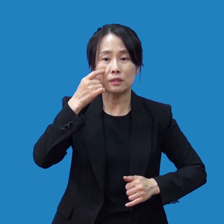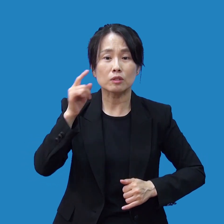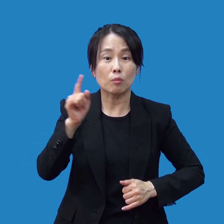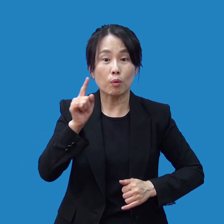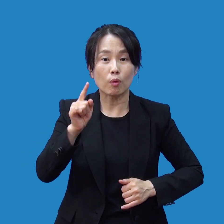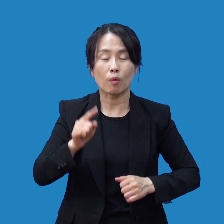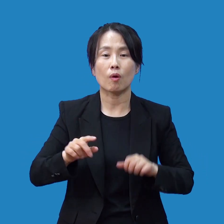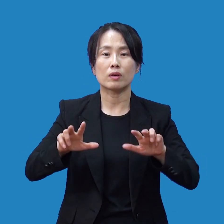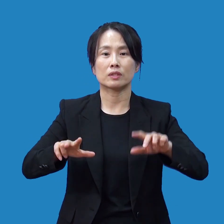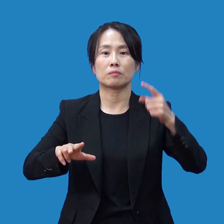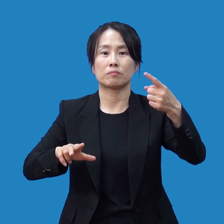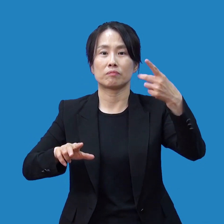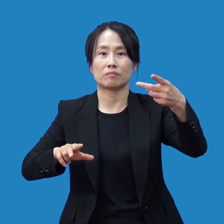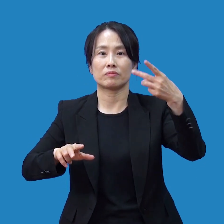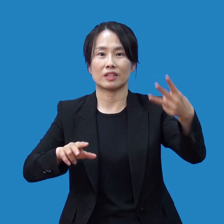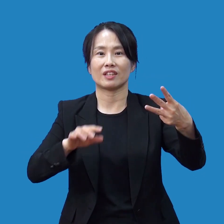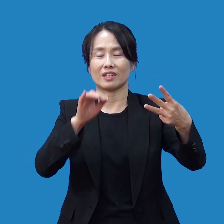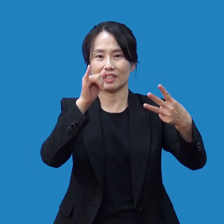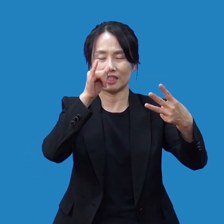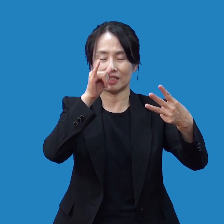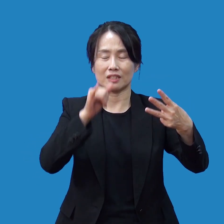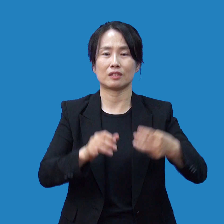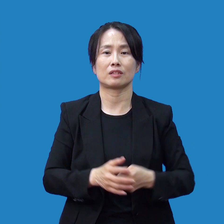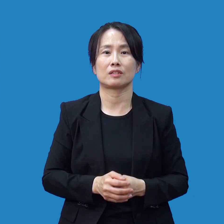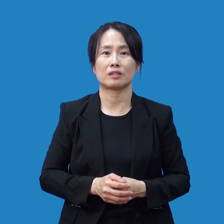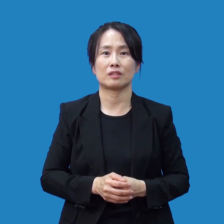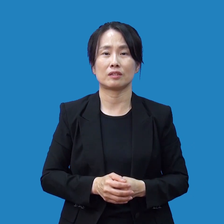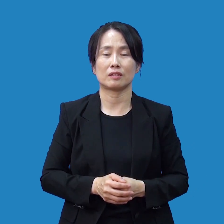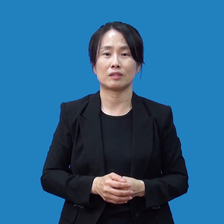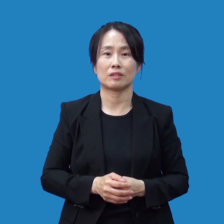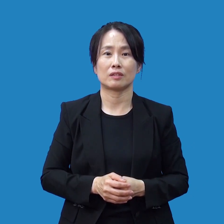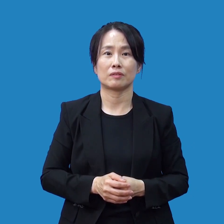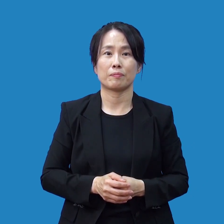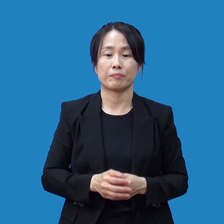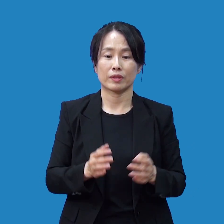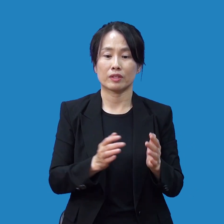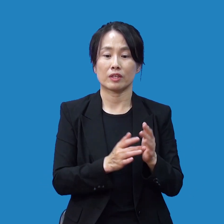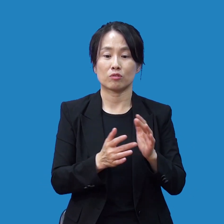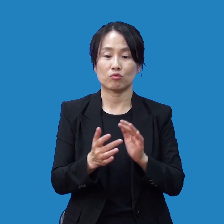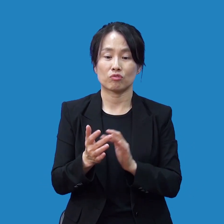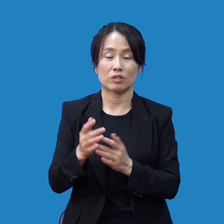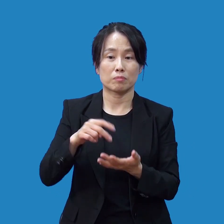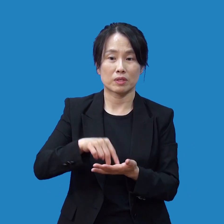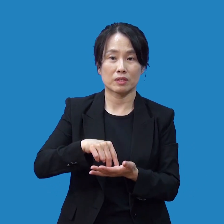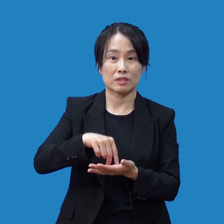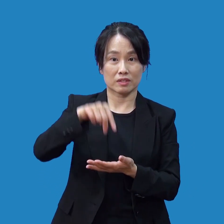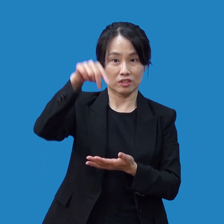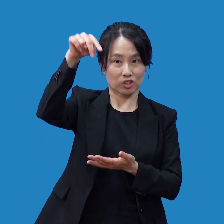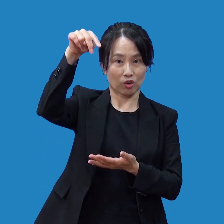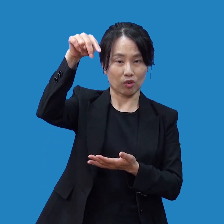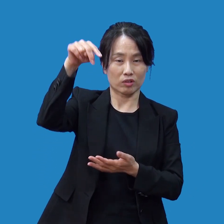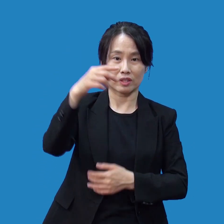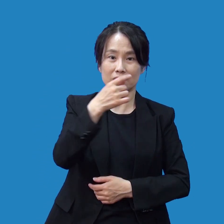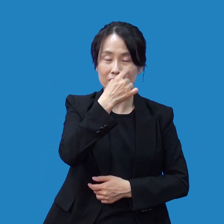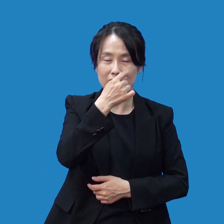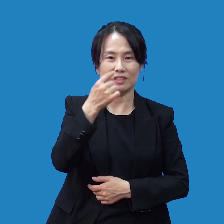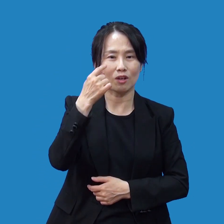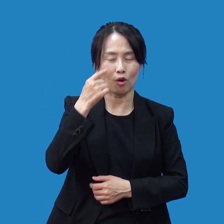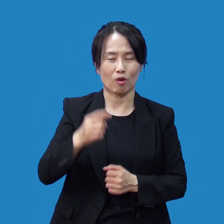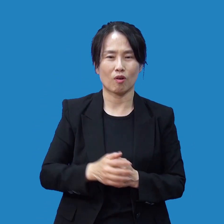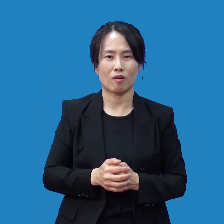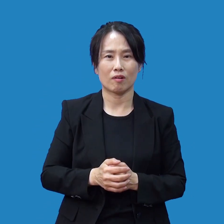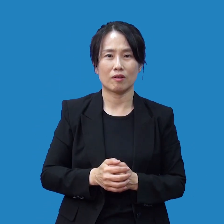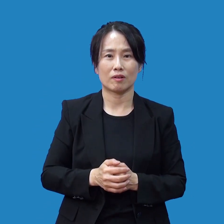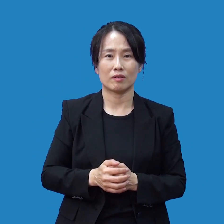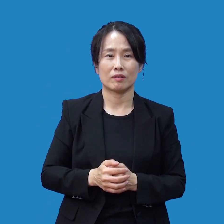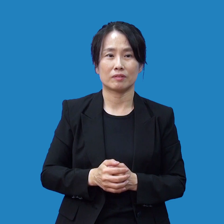3가지를 전개합니다. 첫 번째, 그 증거가 바로 예수님의 승천입니다. 우리가 33절을